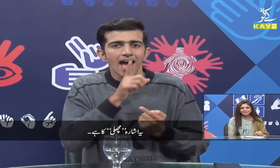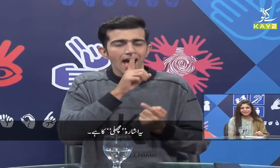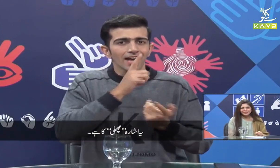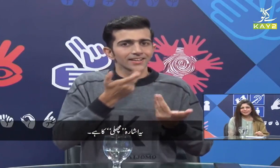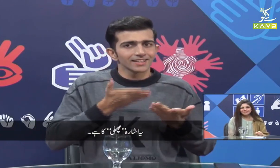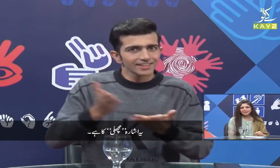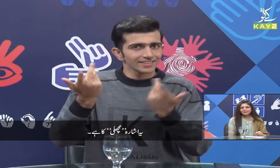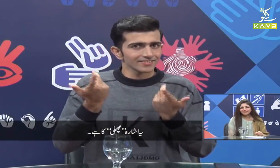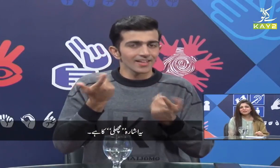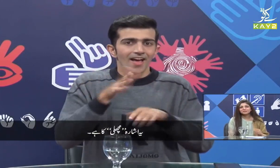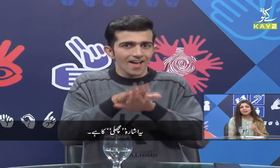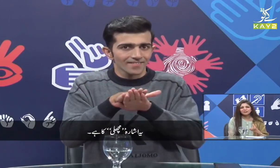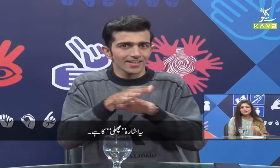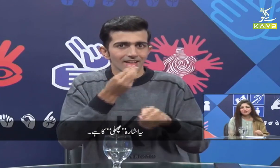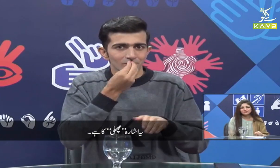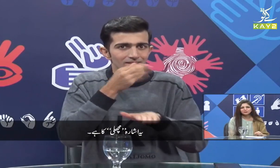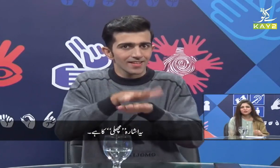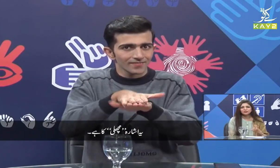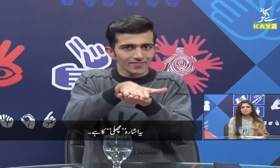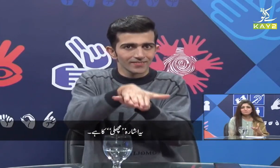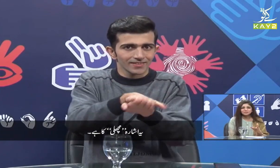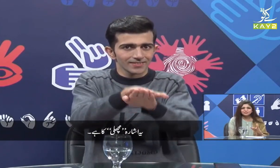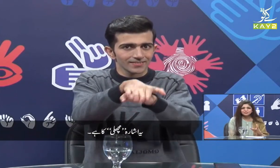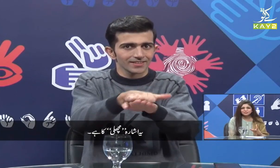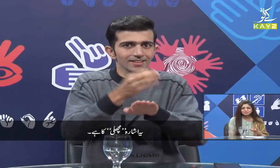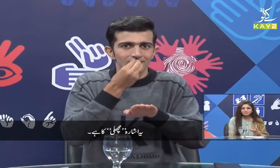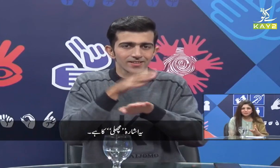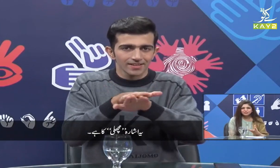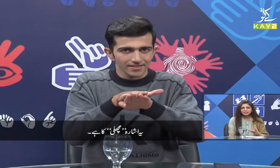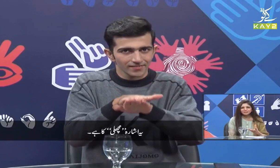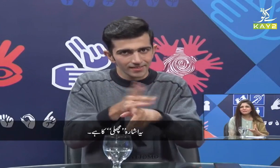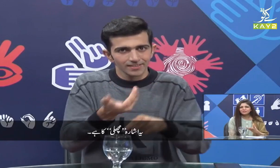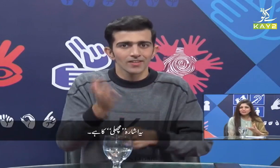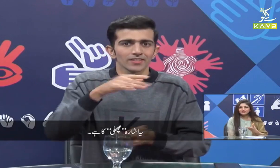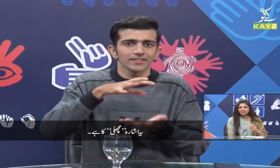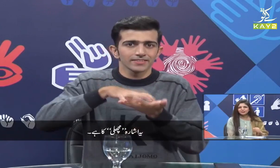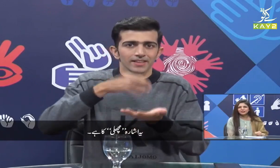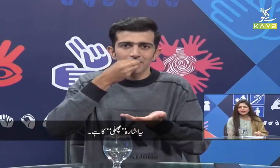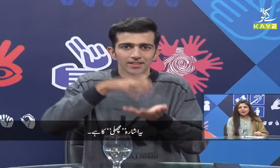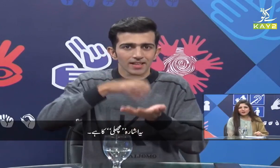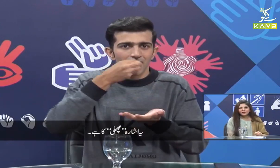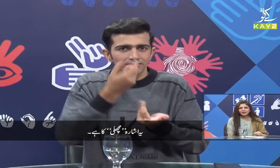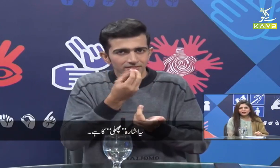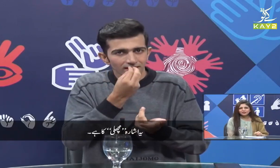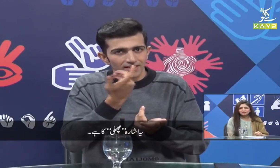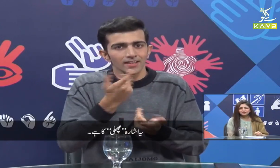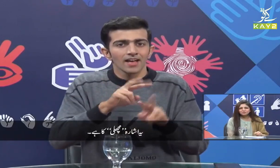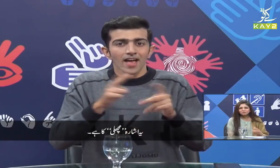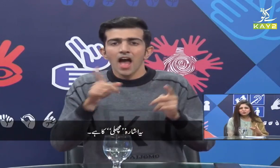हैं। इसके अलावा अगर खाने की बात करें तो गर्म चीज़ें जैसे फ़िश, ये फ़िश का साइन है। और